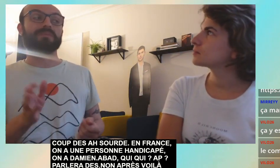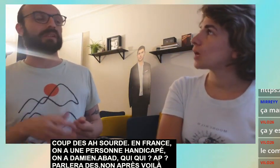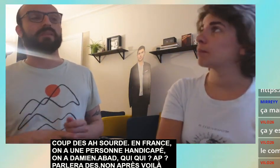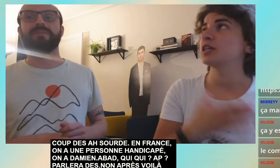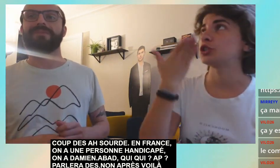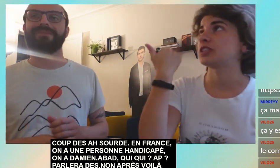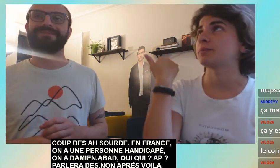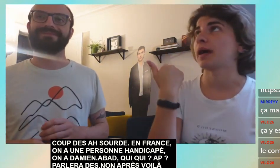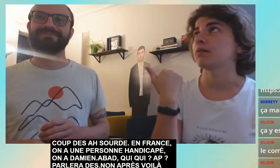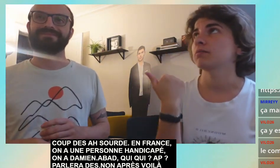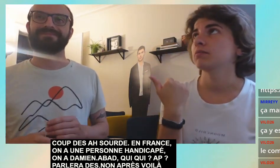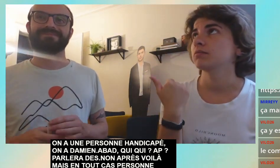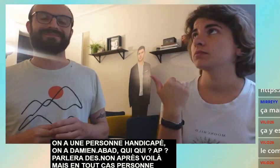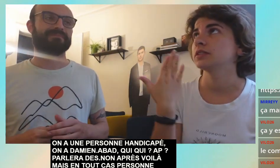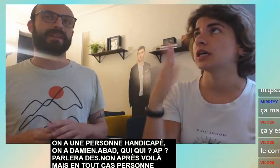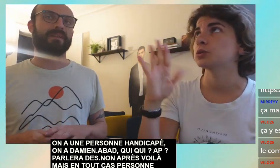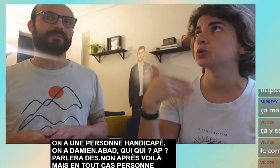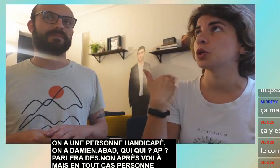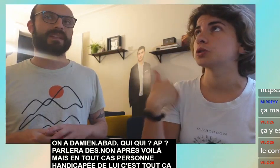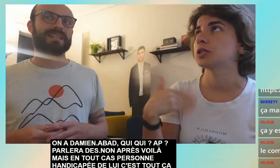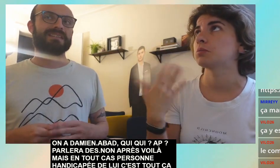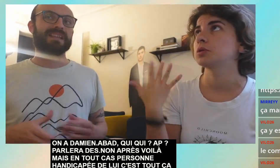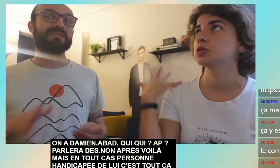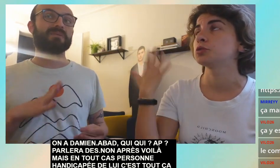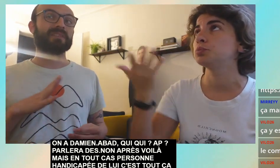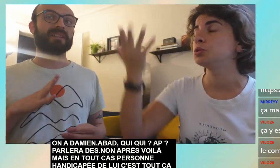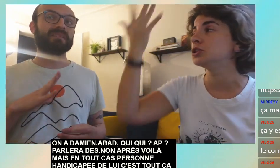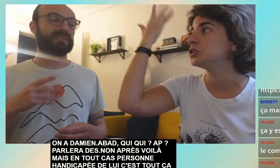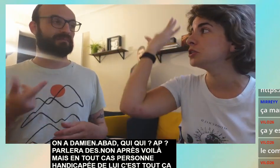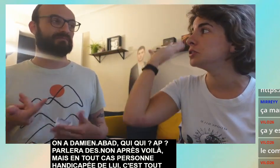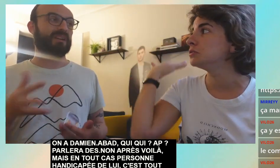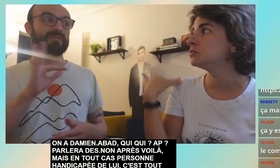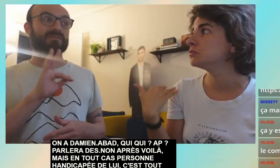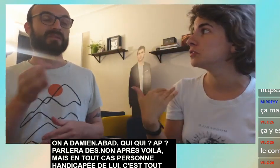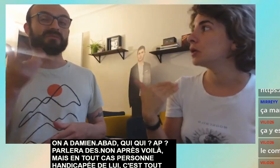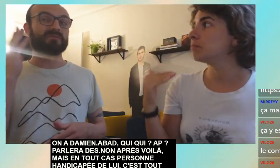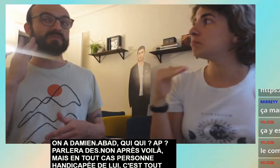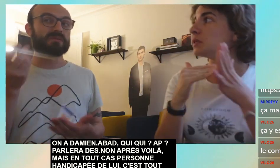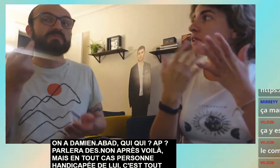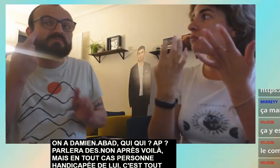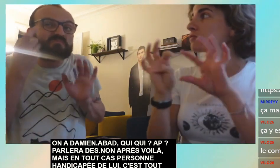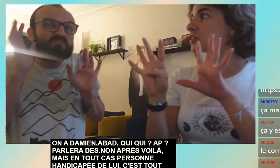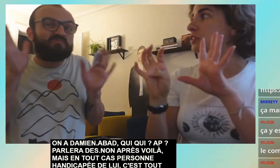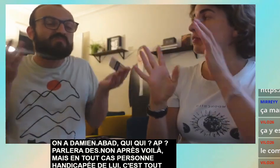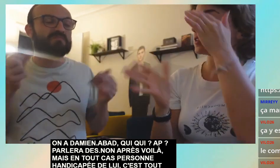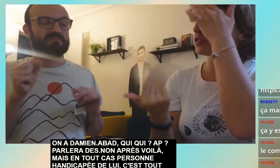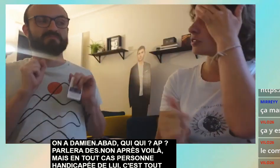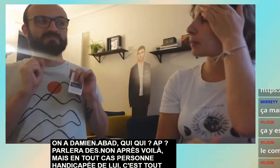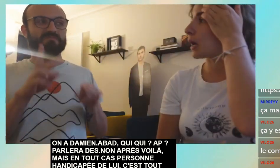le Après, seul. je sais pas. Il y a d'autres handicapés. Ce qu'on Depuis en France, depuis. 1992, je sais pas. Pas